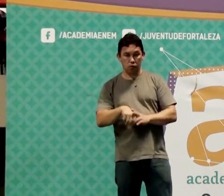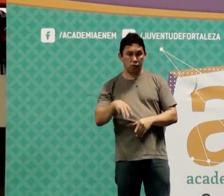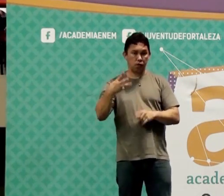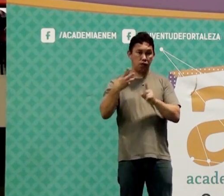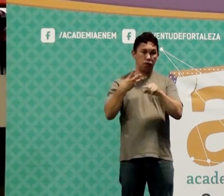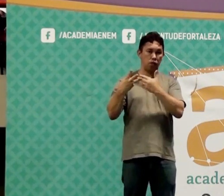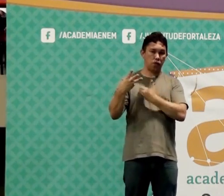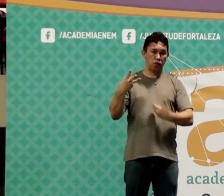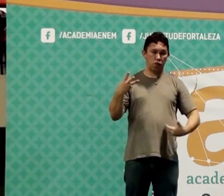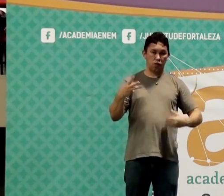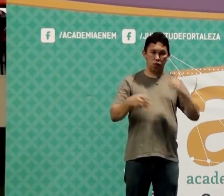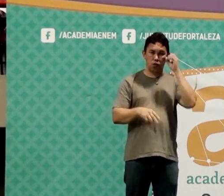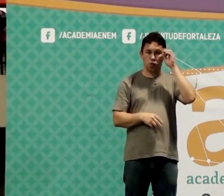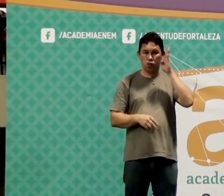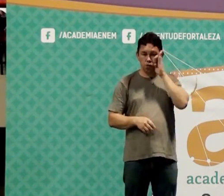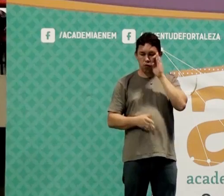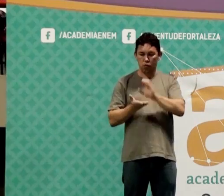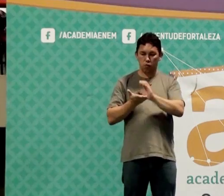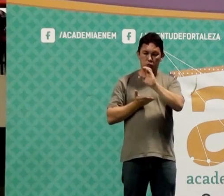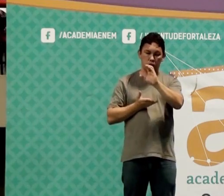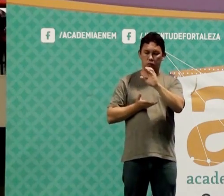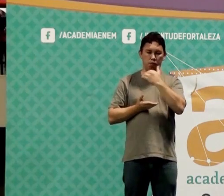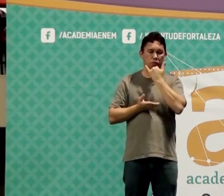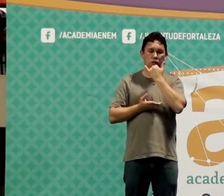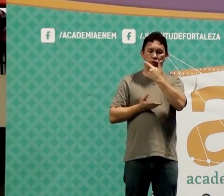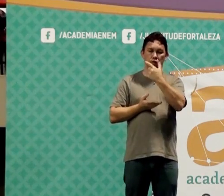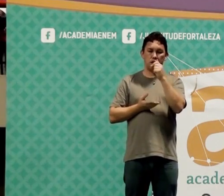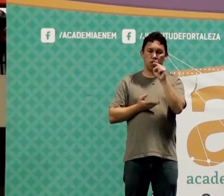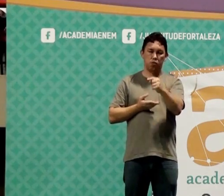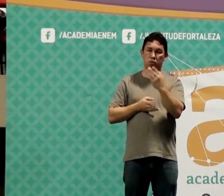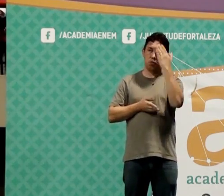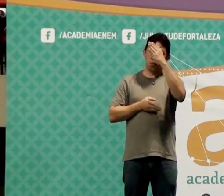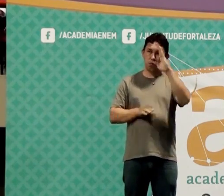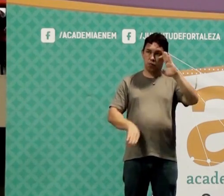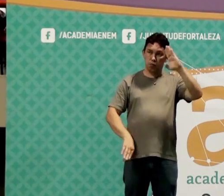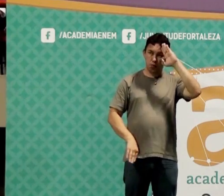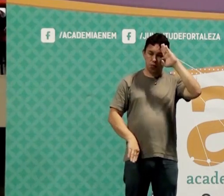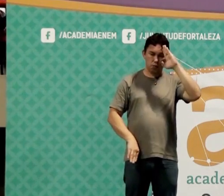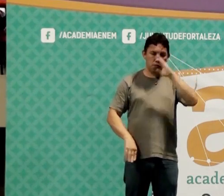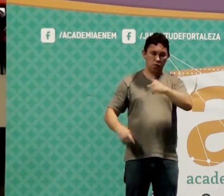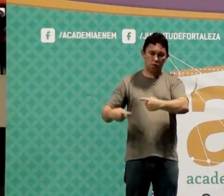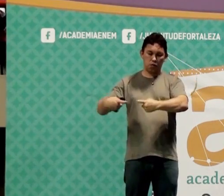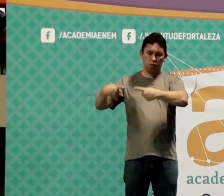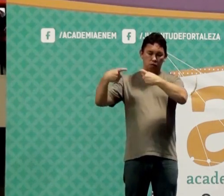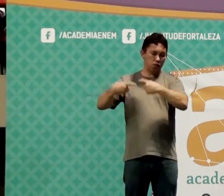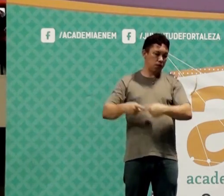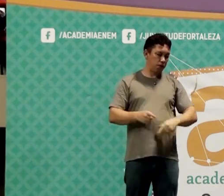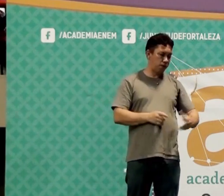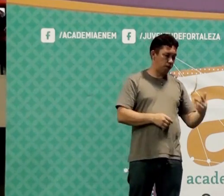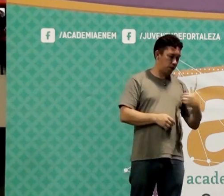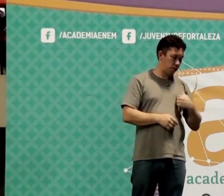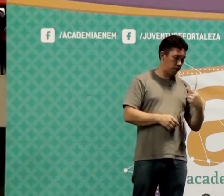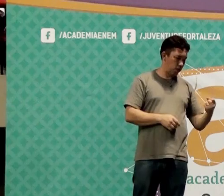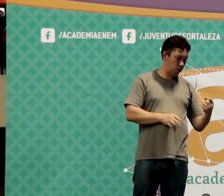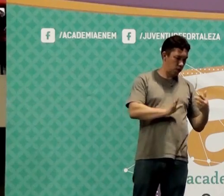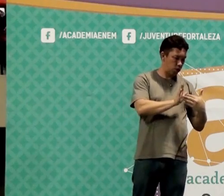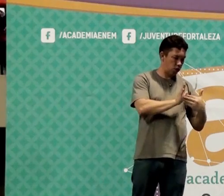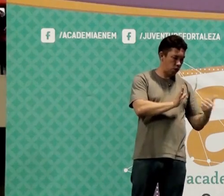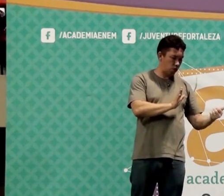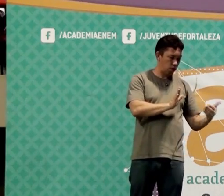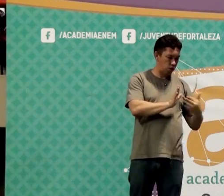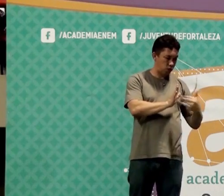está tocando tal cantor, tá certo? Piadinha paia para quebrar. Bora. Nós temos 3